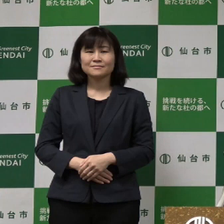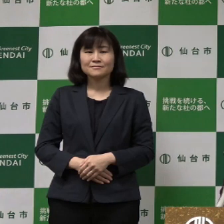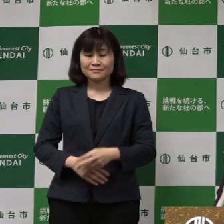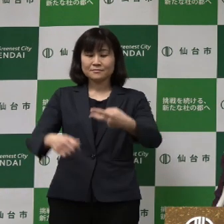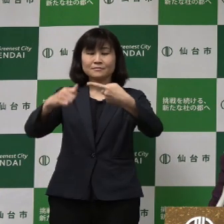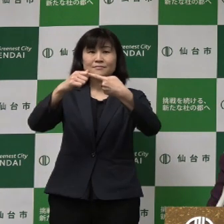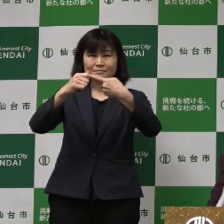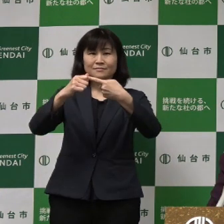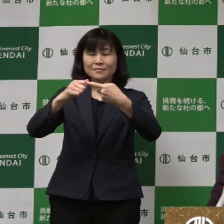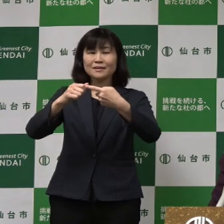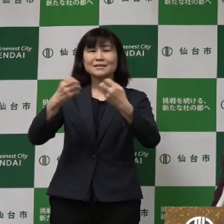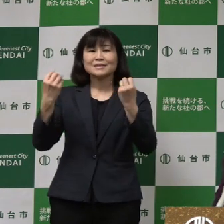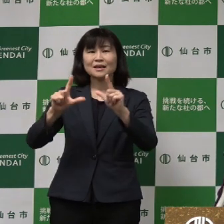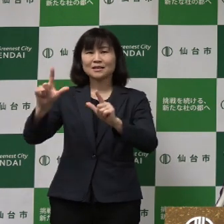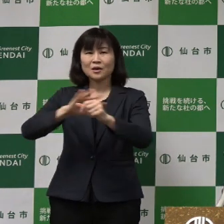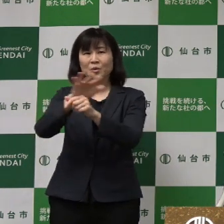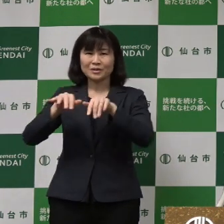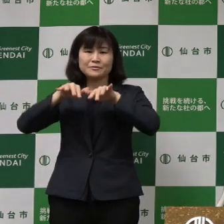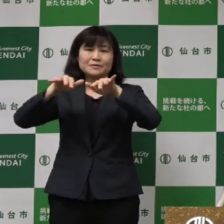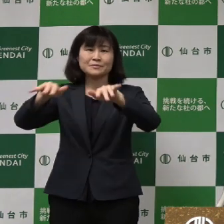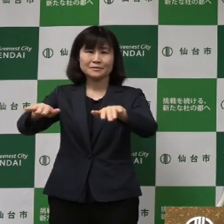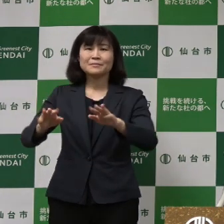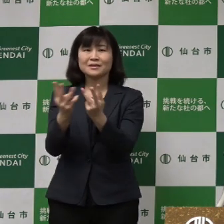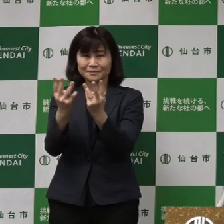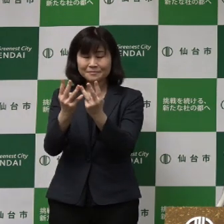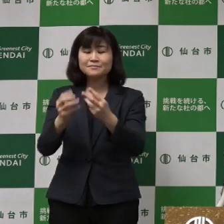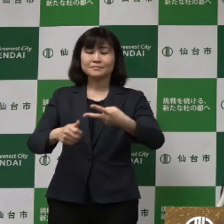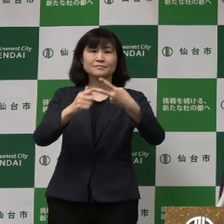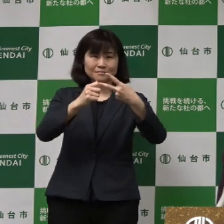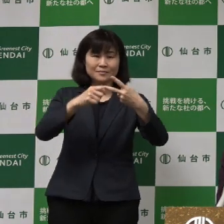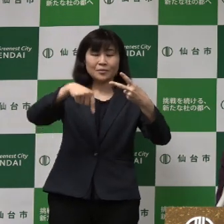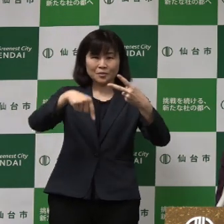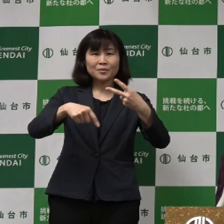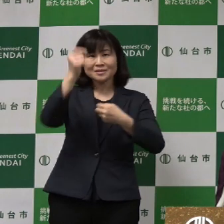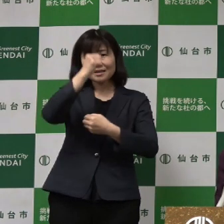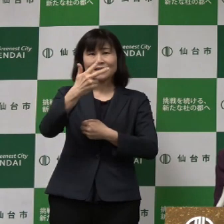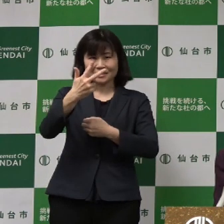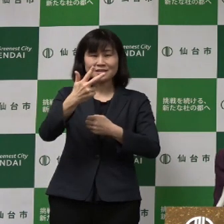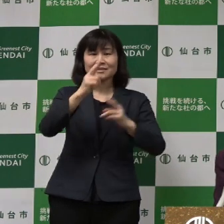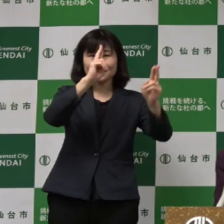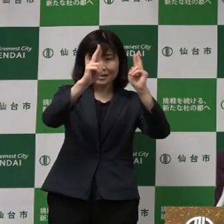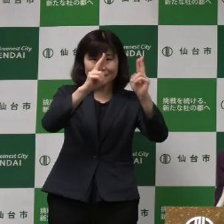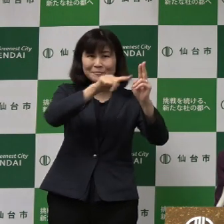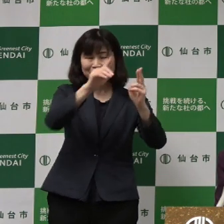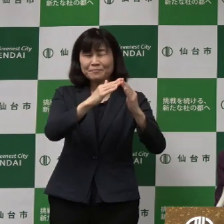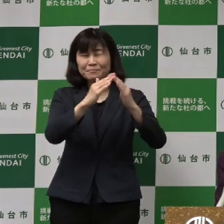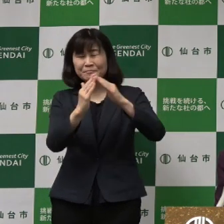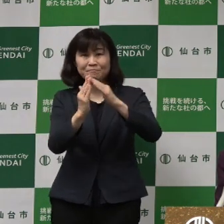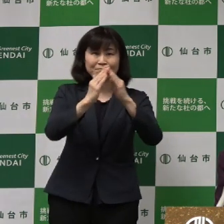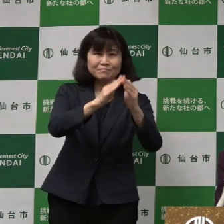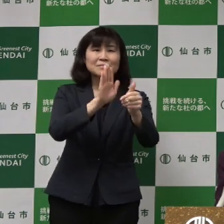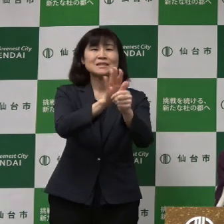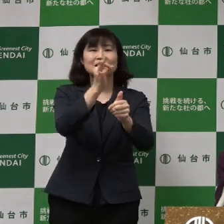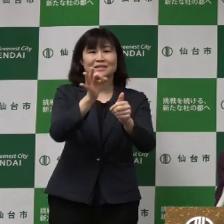1点目が新型コロナウイルスの感染状況について、2点目が仙台市中小企業等事業復活支援給付金の